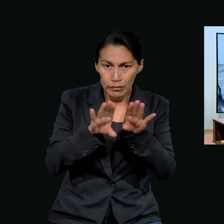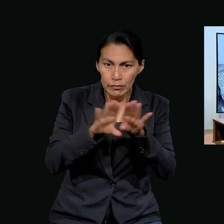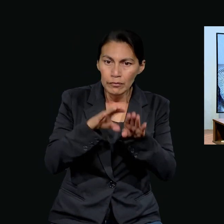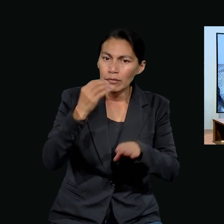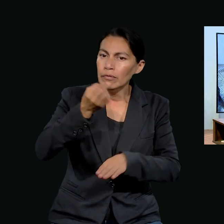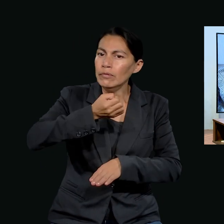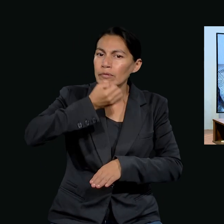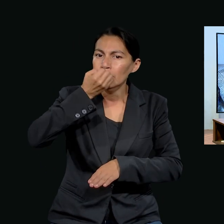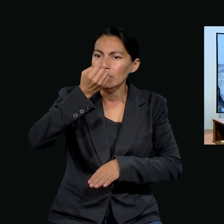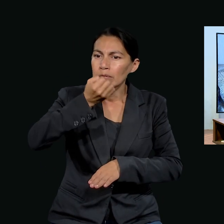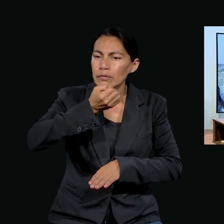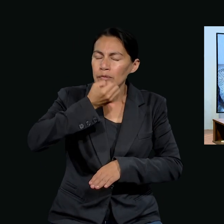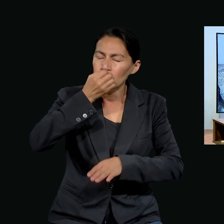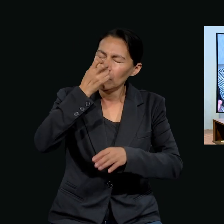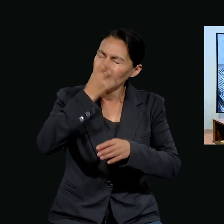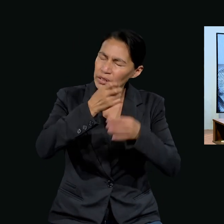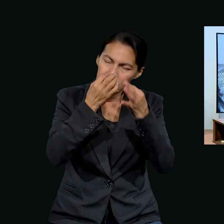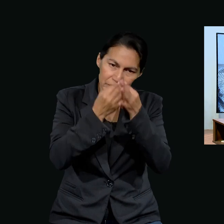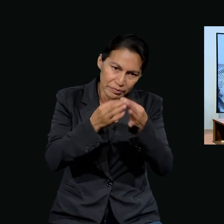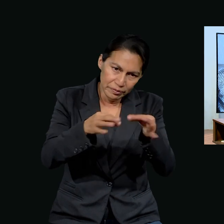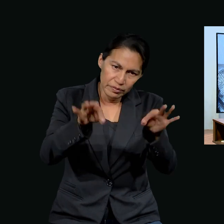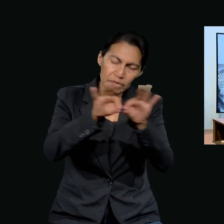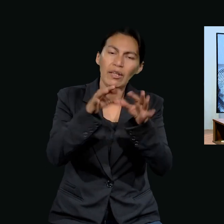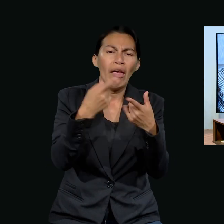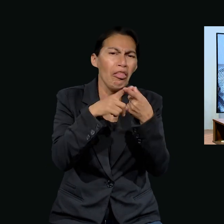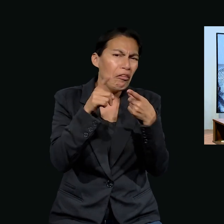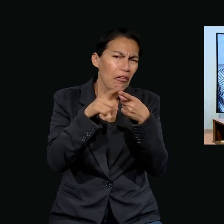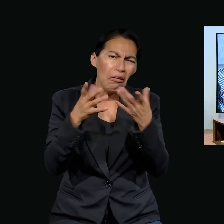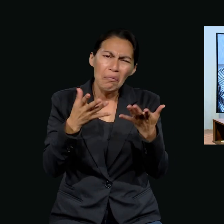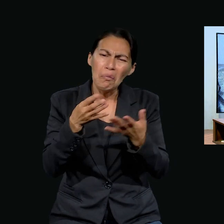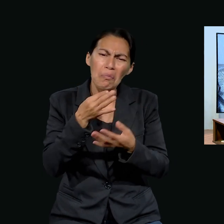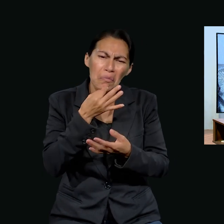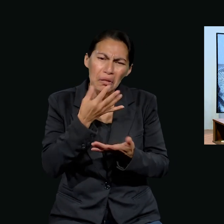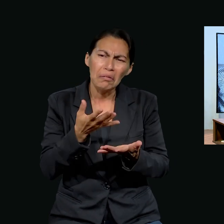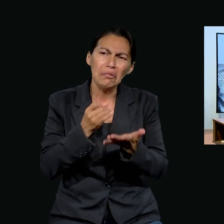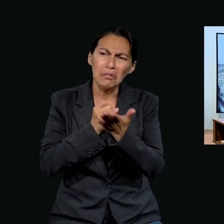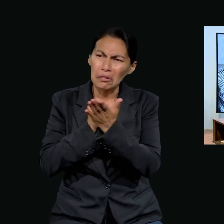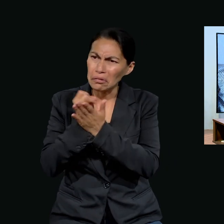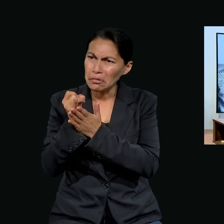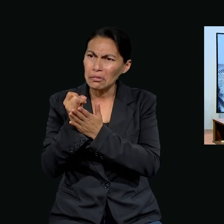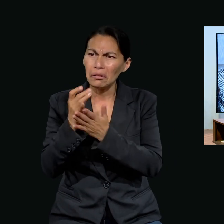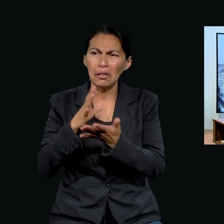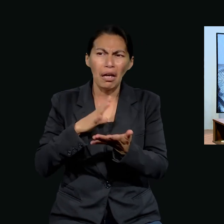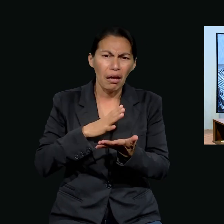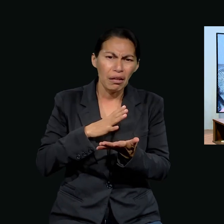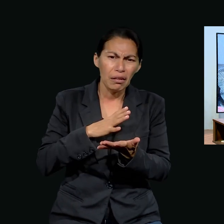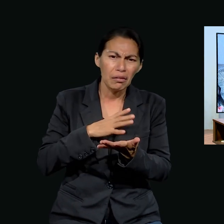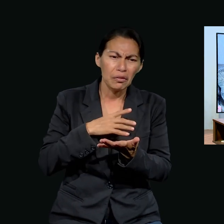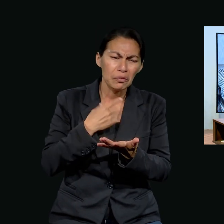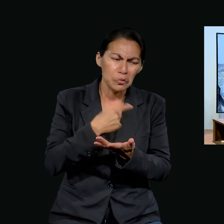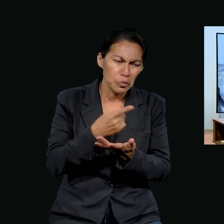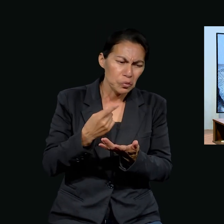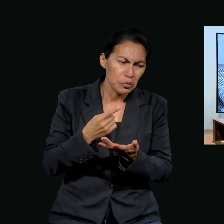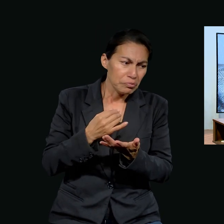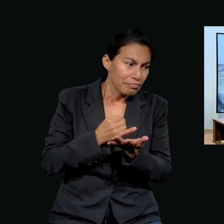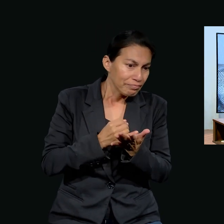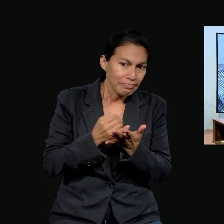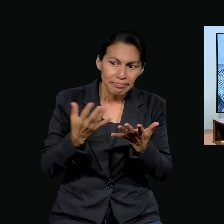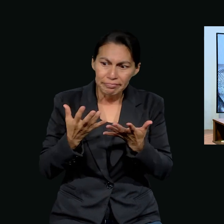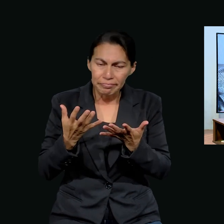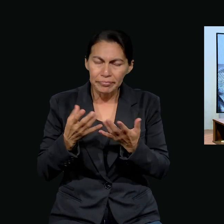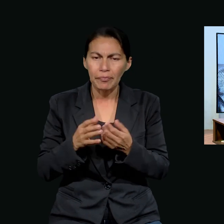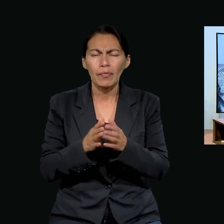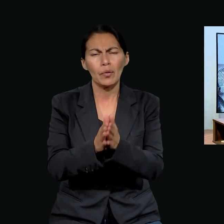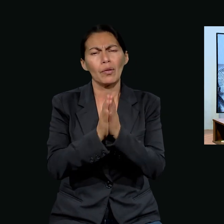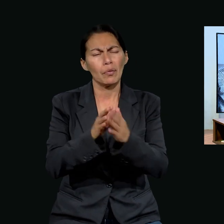oración tuvo su efecto en diferentes instancias y decisiones que tenemos que tomar en la